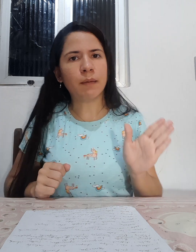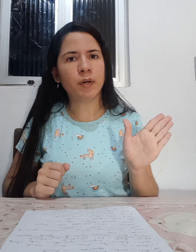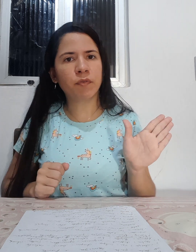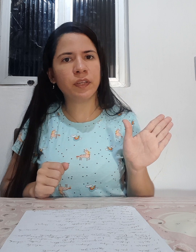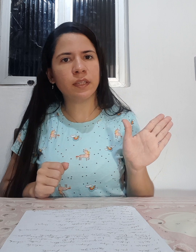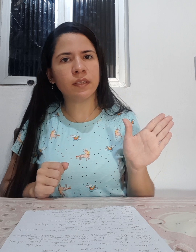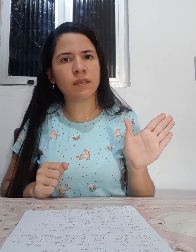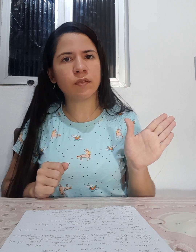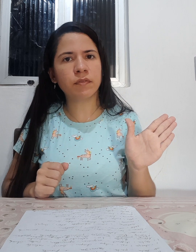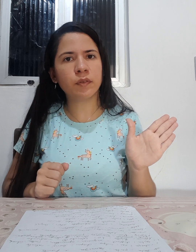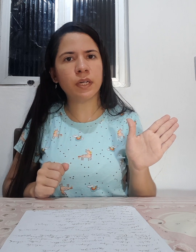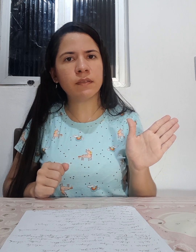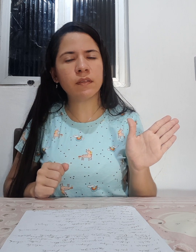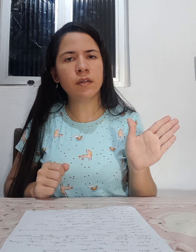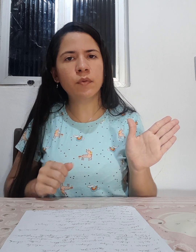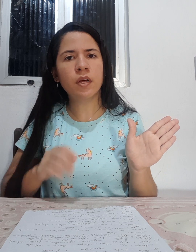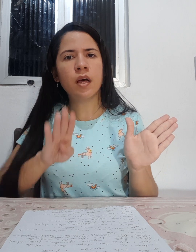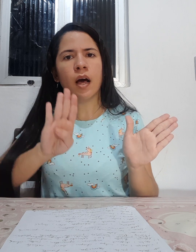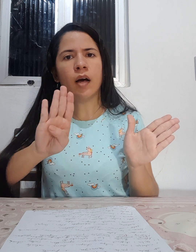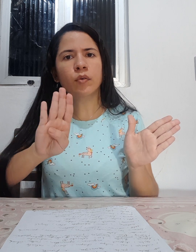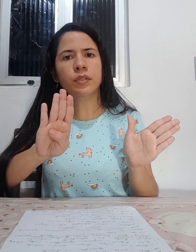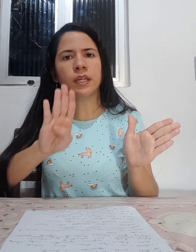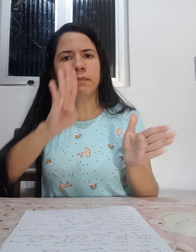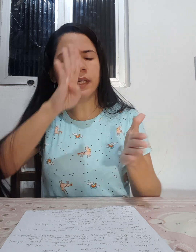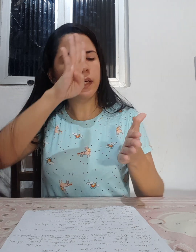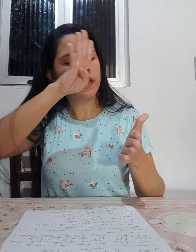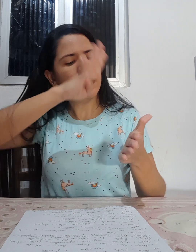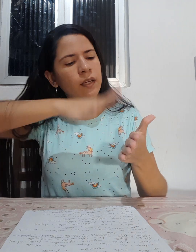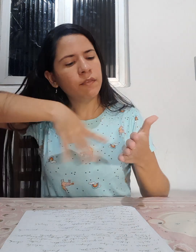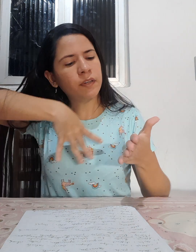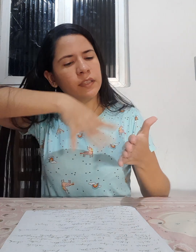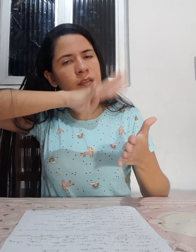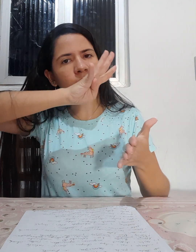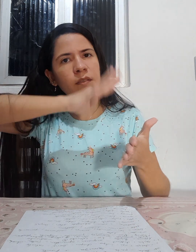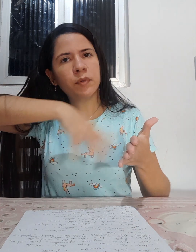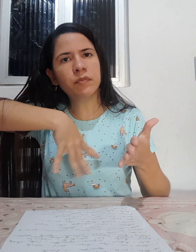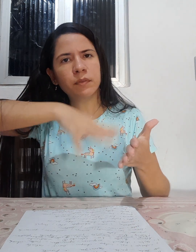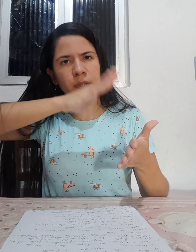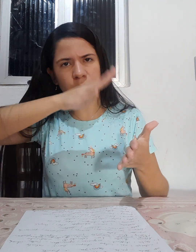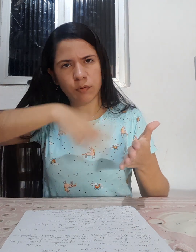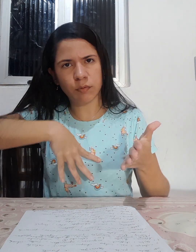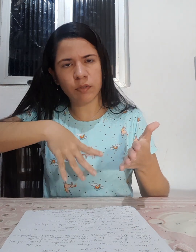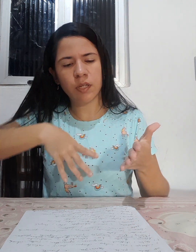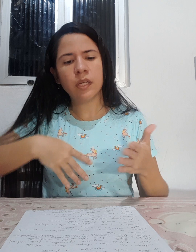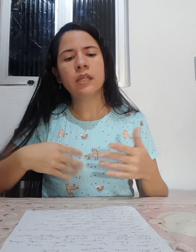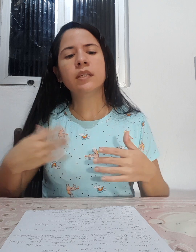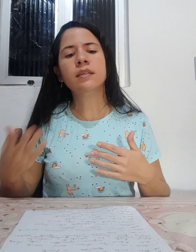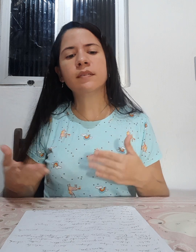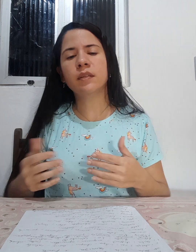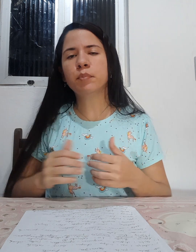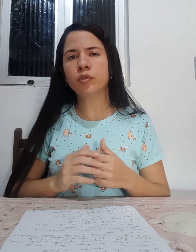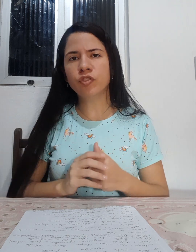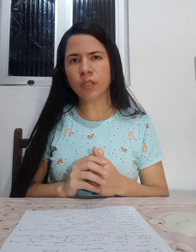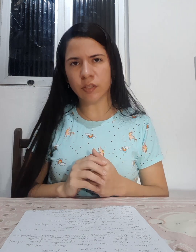mão fica nessa configuração, a outra em B e faz esse movimento. E assim por